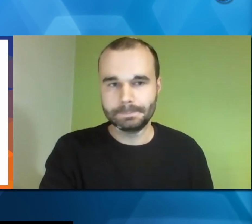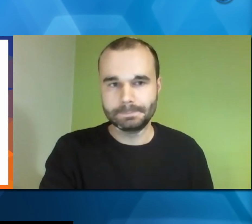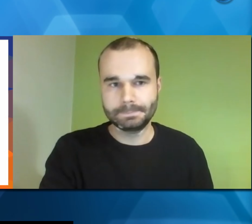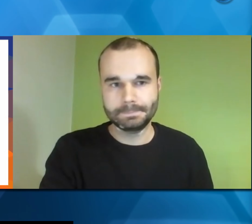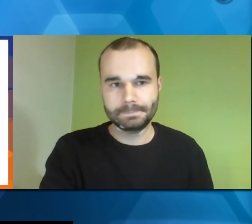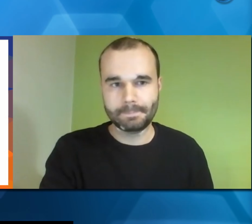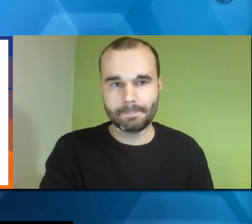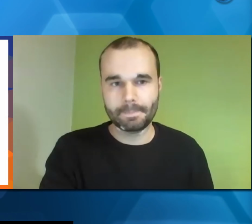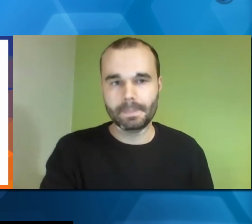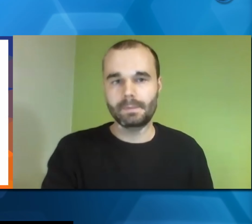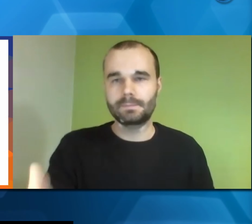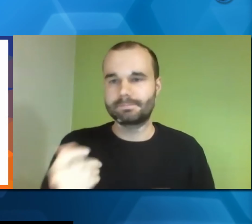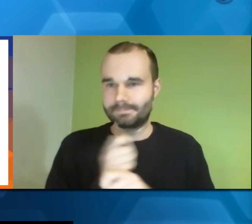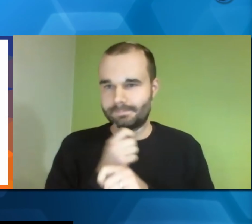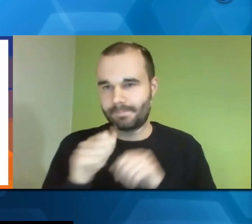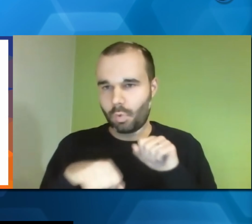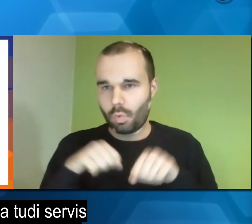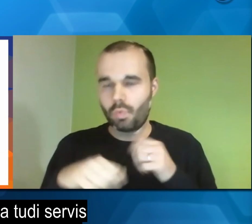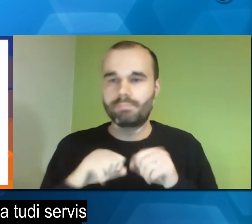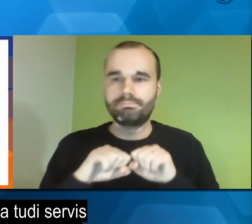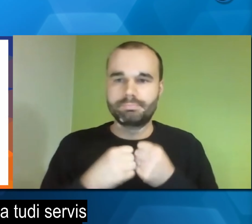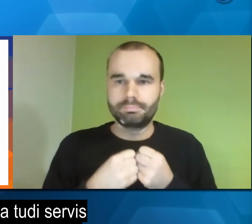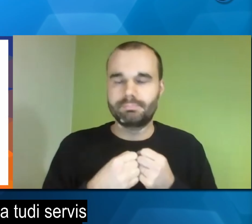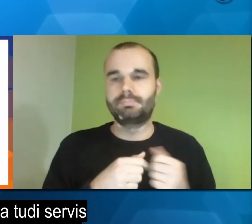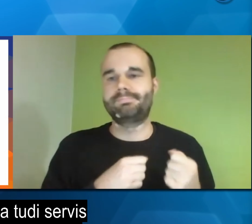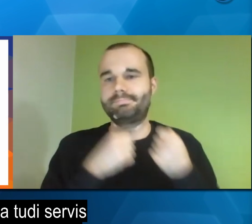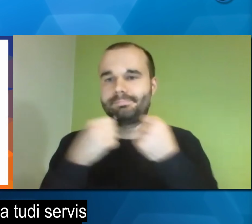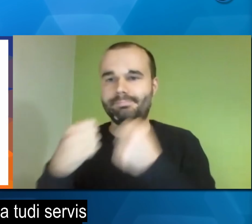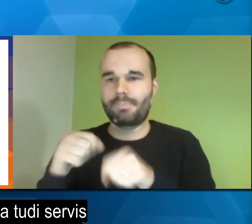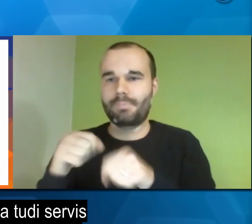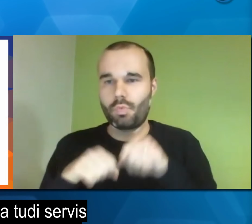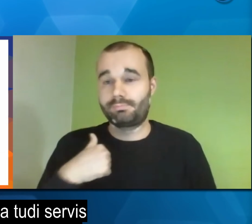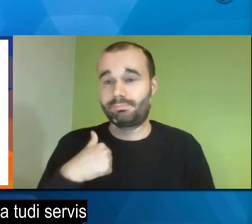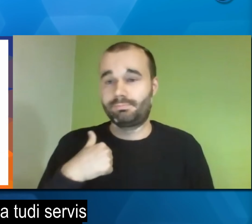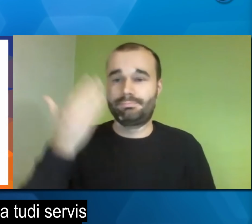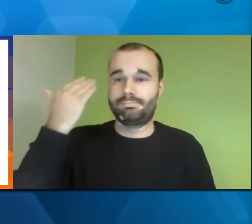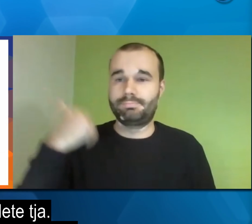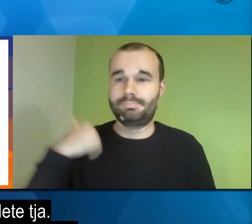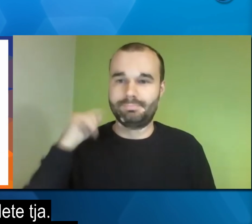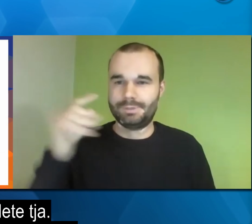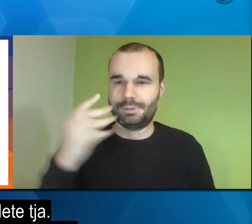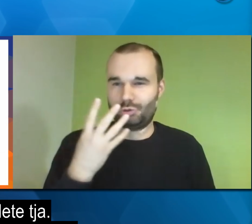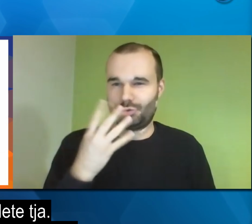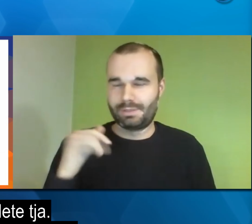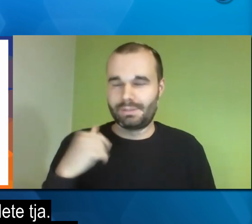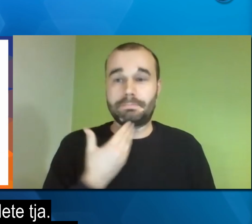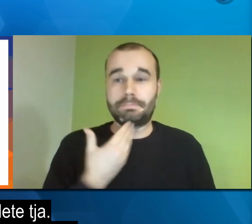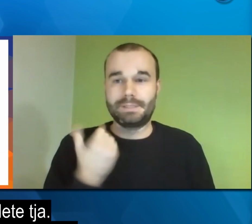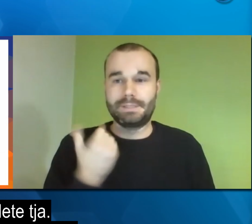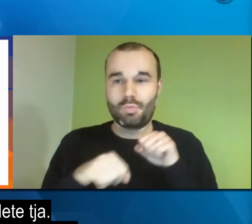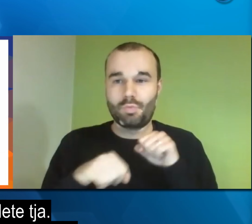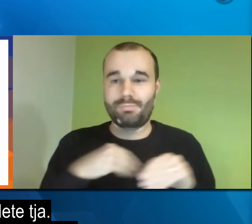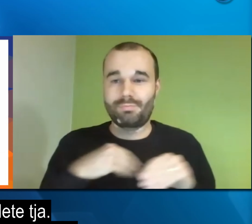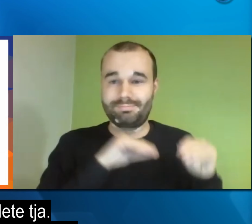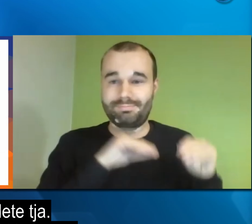ustanove. V delavnici deluje tudi servis koles, če se vam kolo pokvari, lahko pride tja, ko sem jaz bil